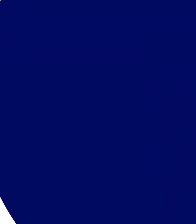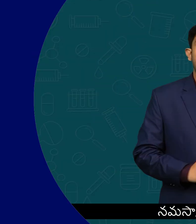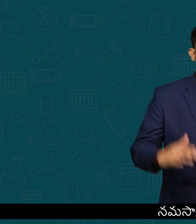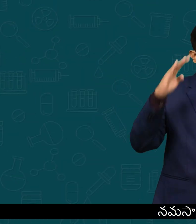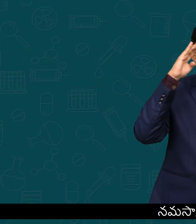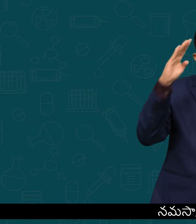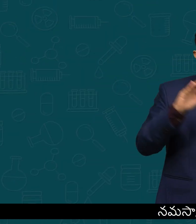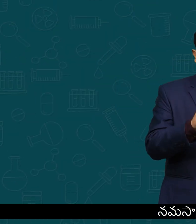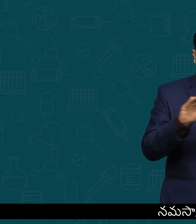నమస్కారం పిల్లలు.